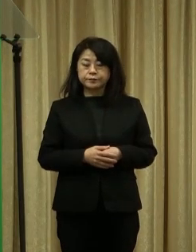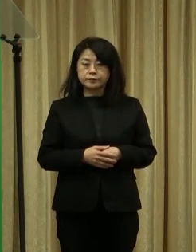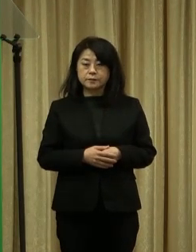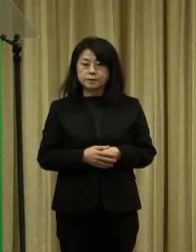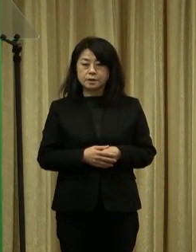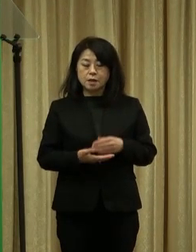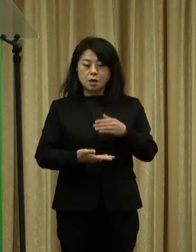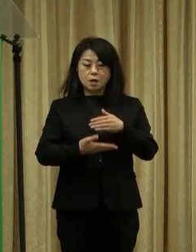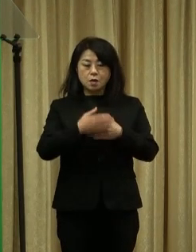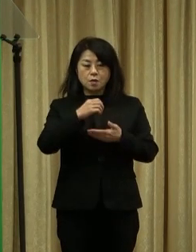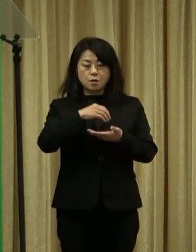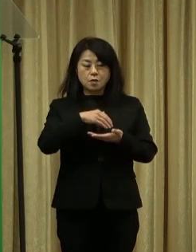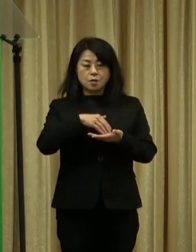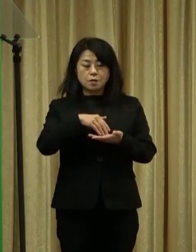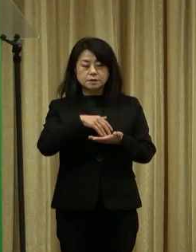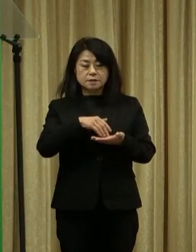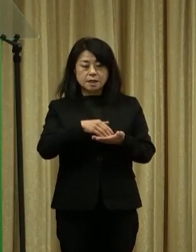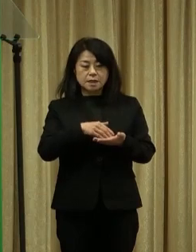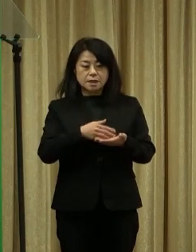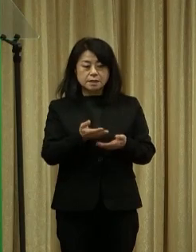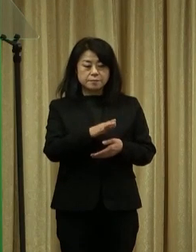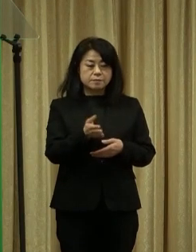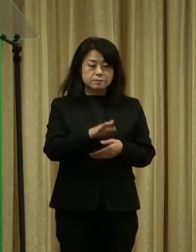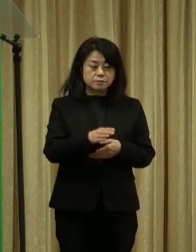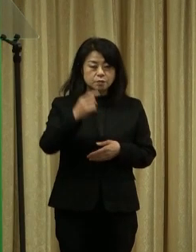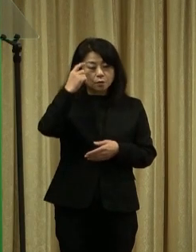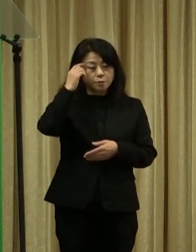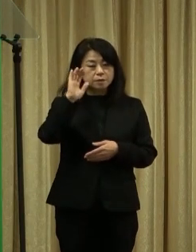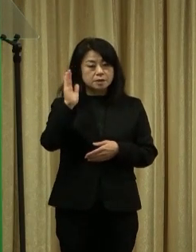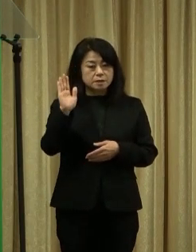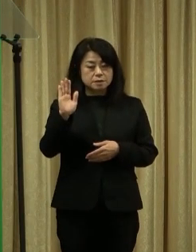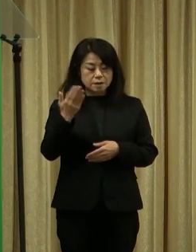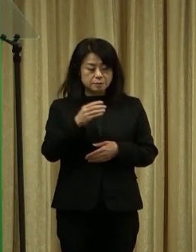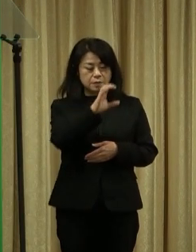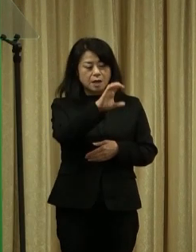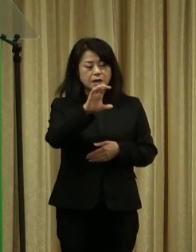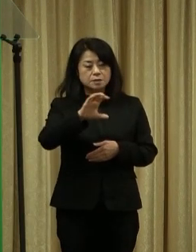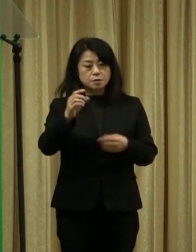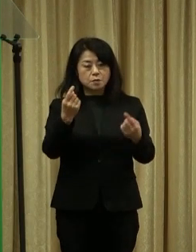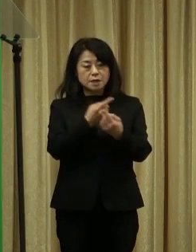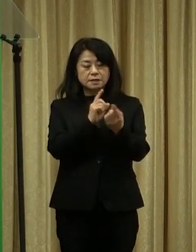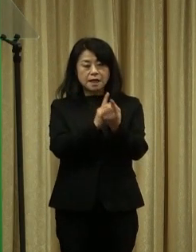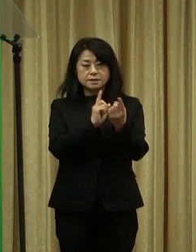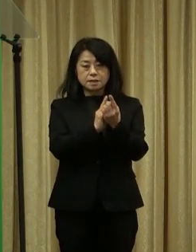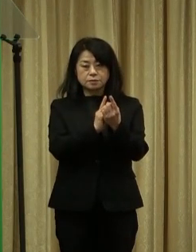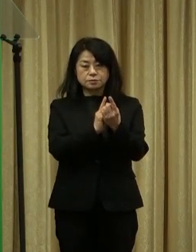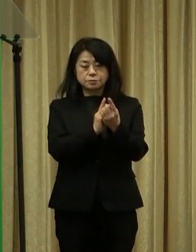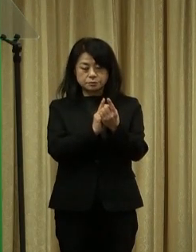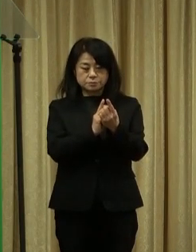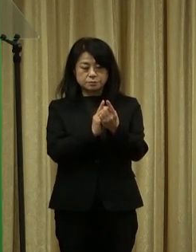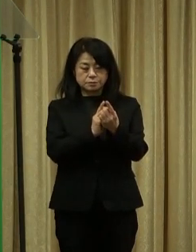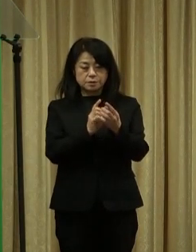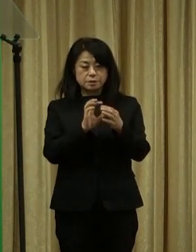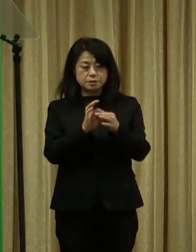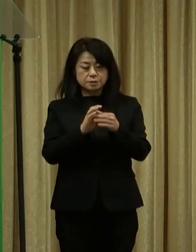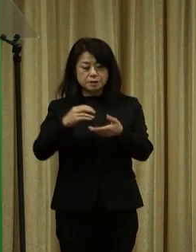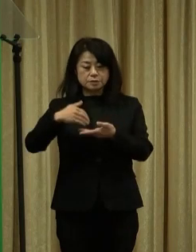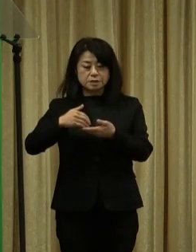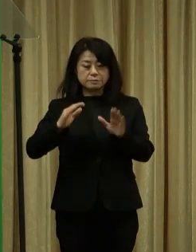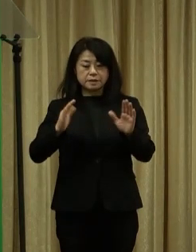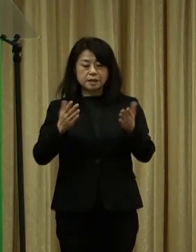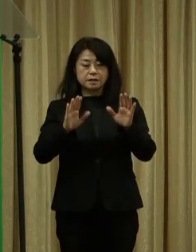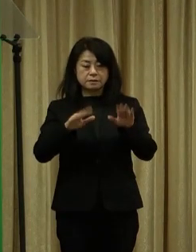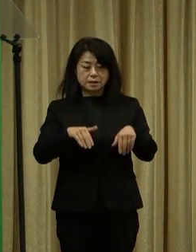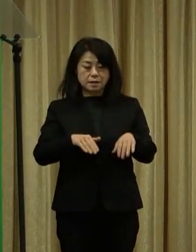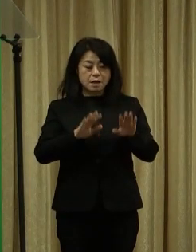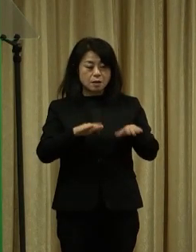補正で組んでいかれるということなのかもしれませんけれども、液状化対策というものに関して、今のご説明にはなかったと思います。今回被害